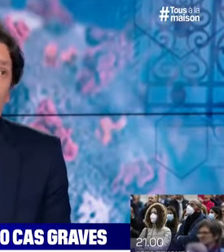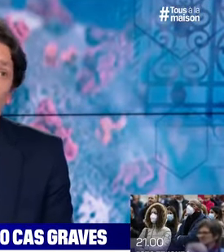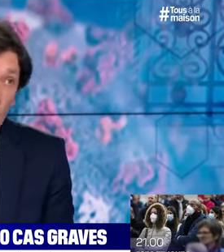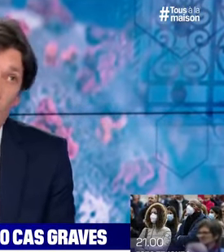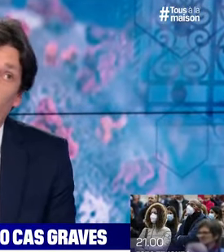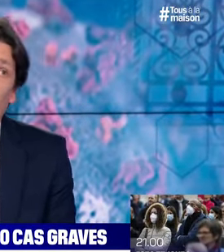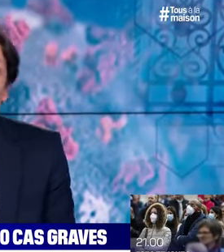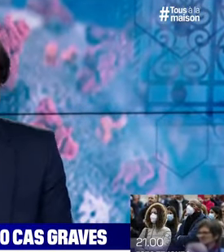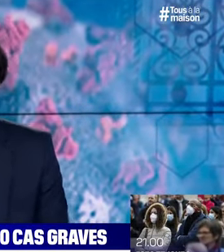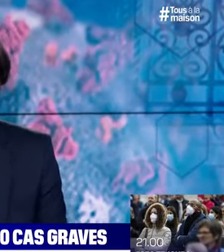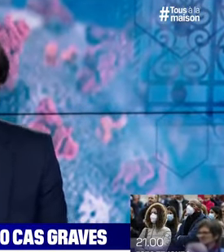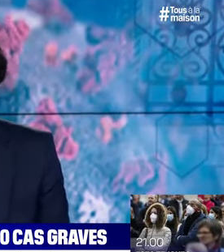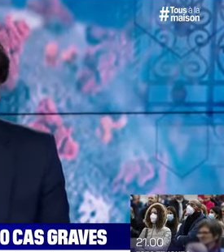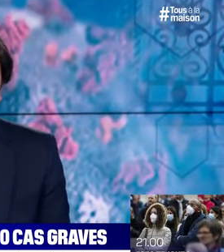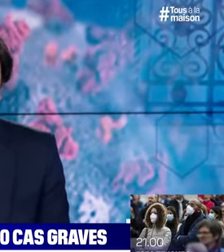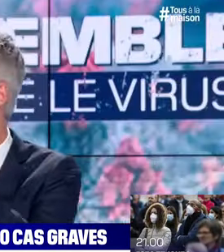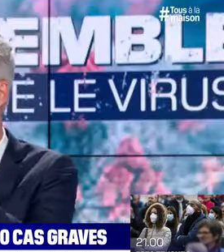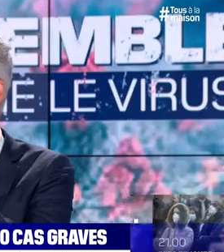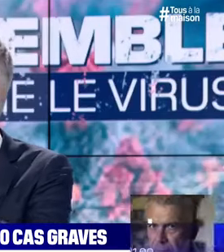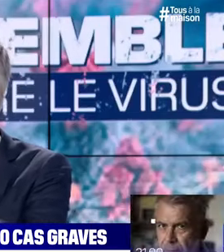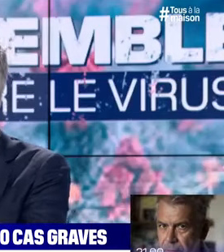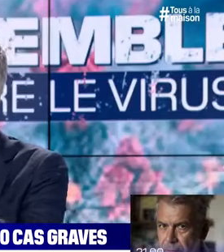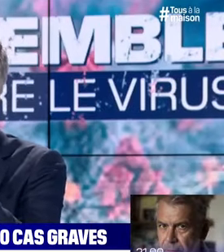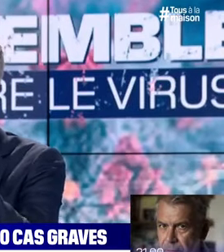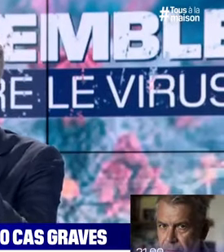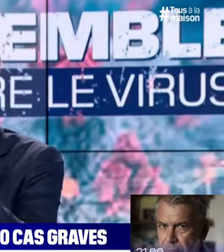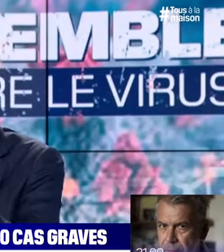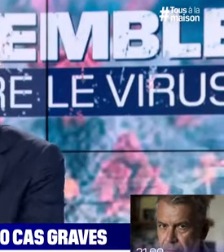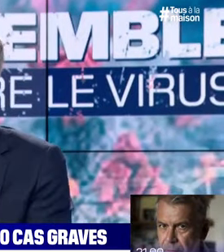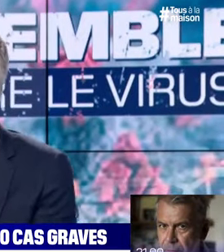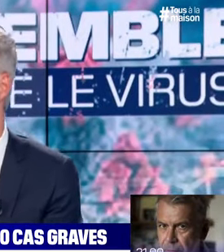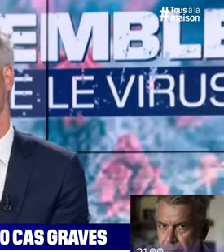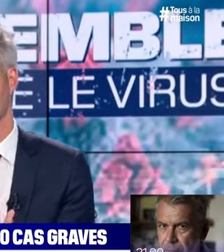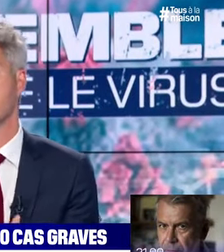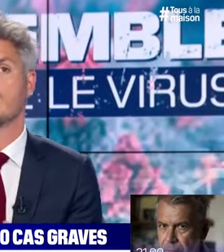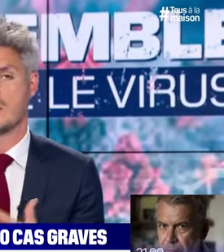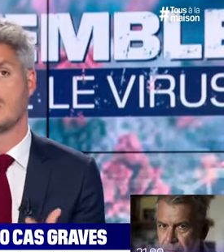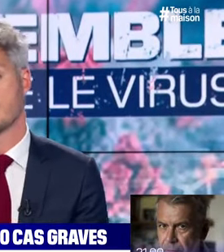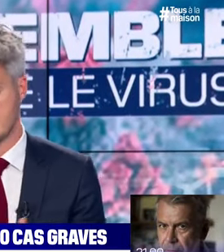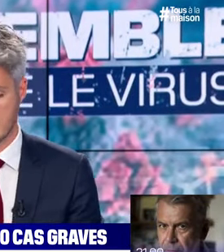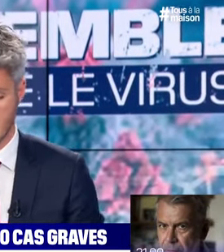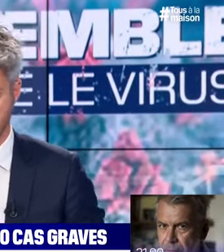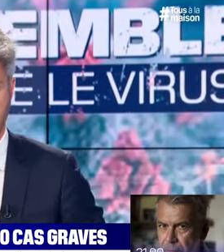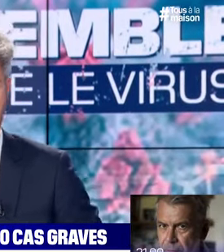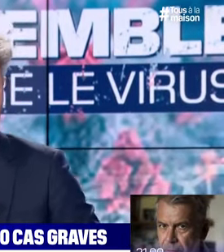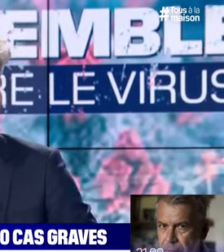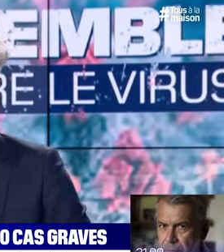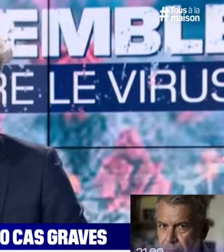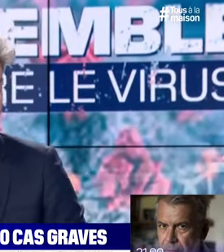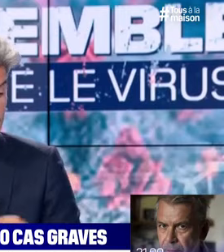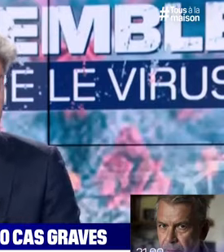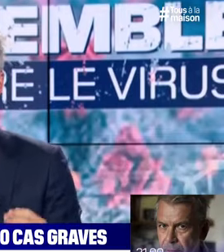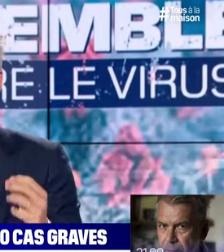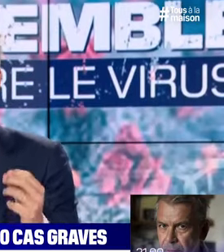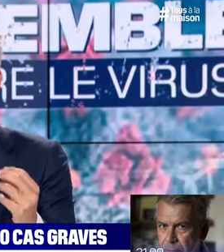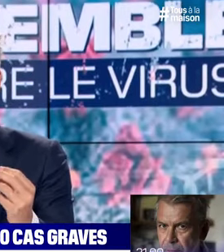atteint depuis au moins un mois. Ouais, donc le premier chiffre, c'est la fameuse baisse de la hausse. Oui. C'est-à-dire ça continue d'augmenter, mais moins vite, et c'est la première bonne nouvelle. Et